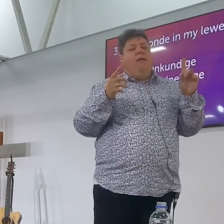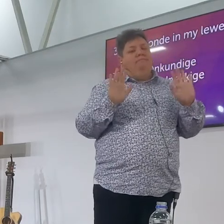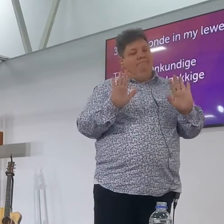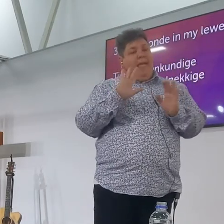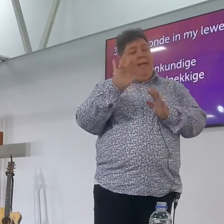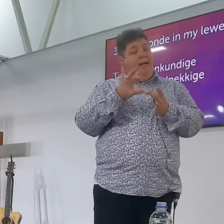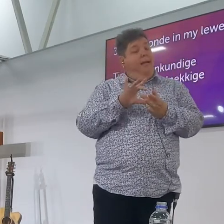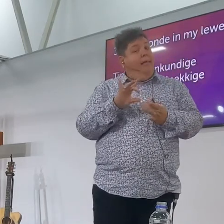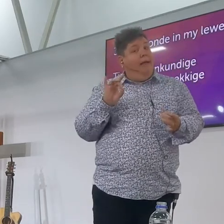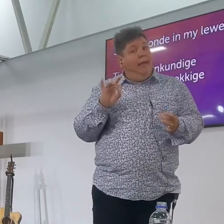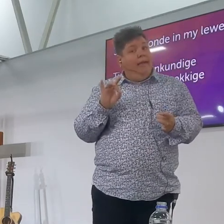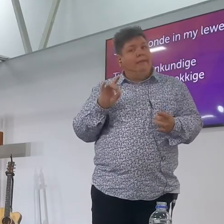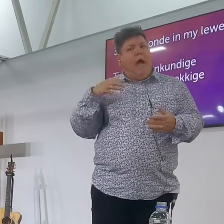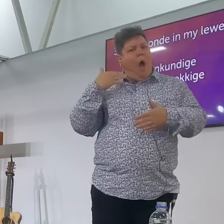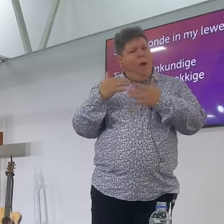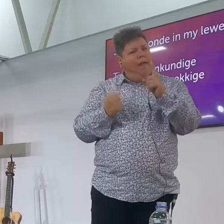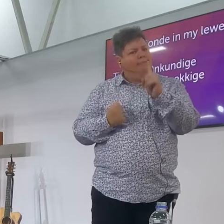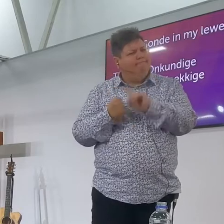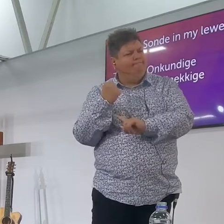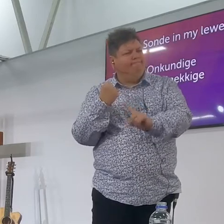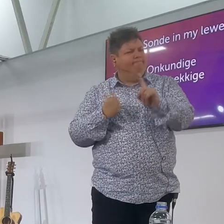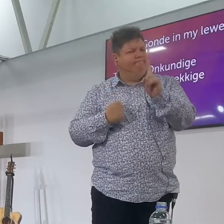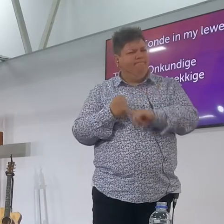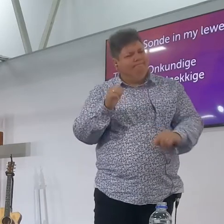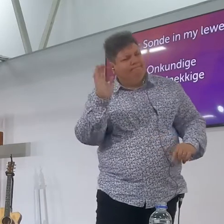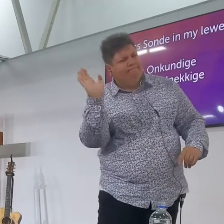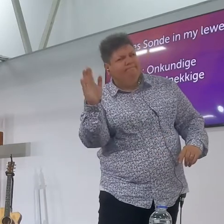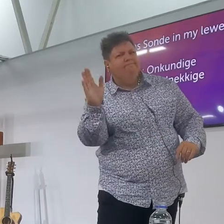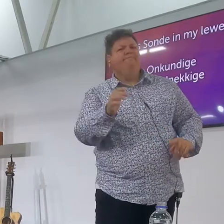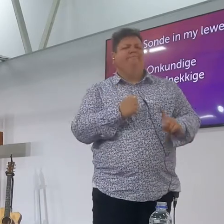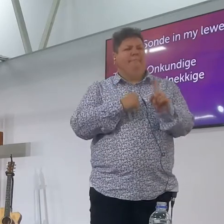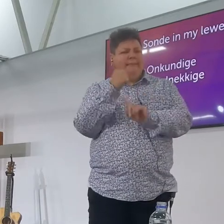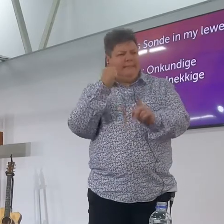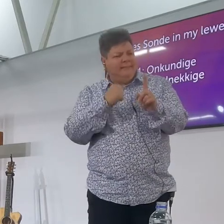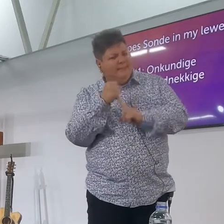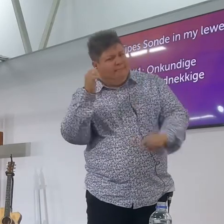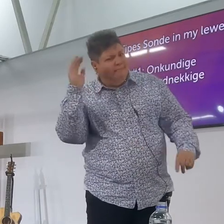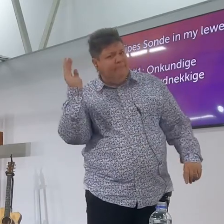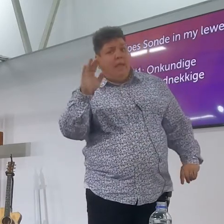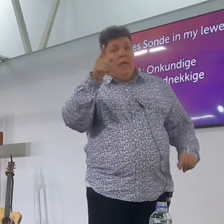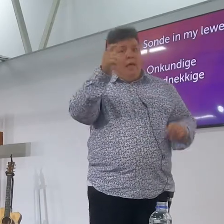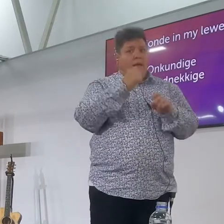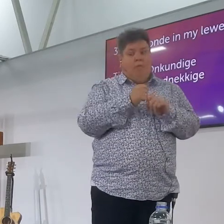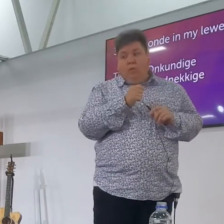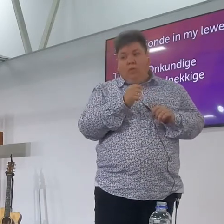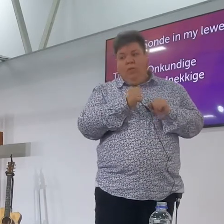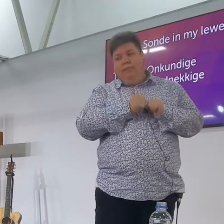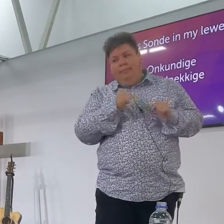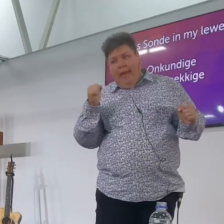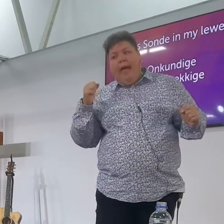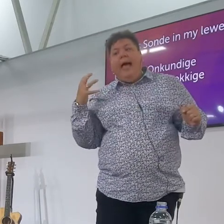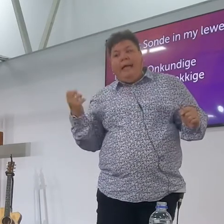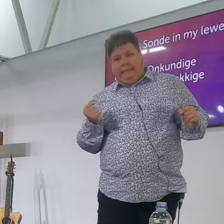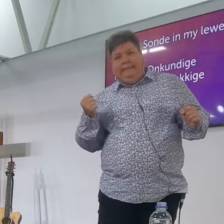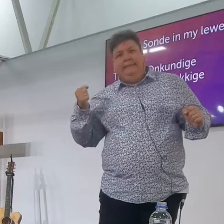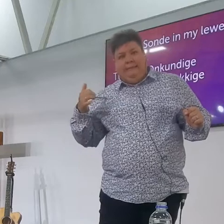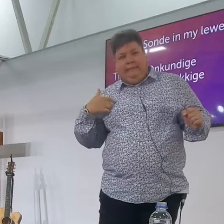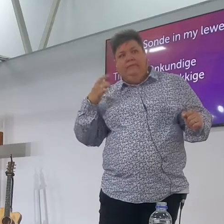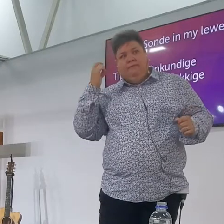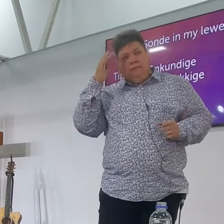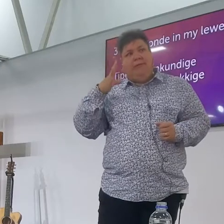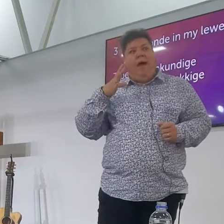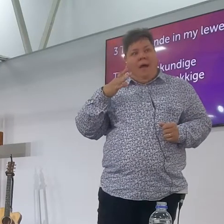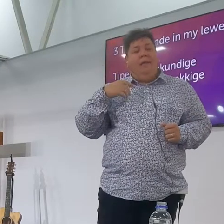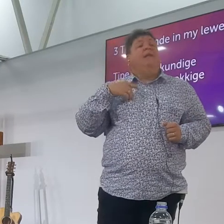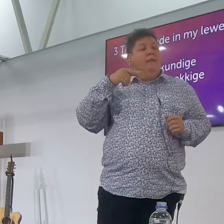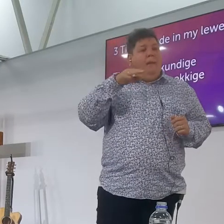Gees hou aan met jou en hou aan om jou te oortuig. En solank jy oortuig is dat dit verkeerd is, is dit goeie nuus, want dan beteken dit die